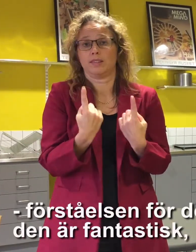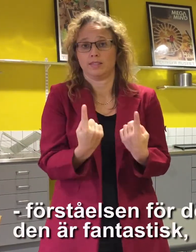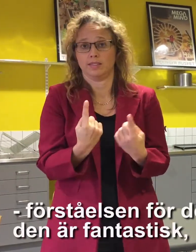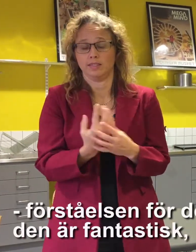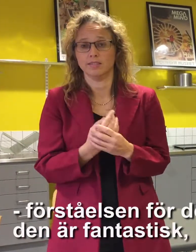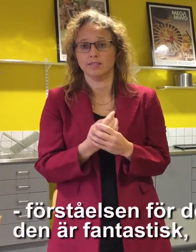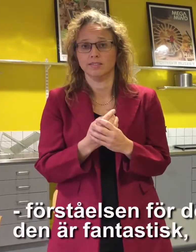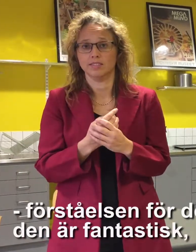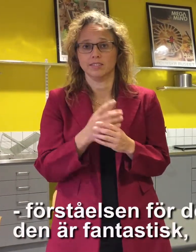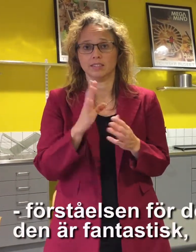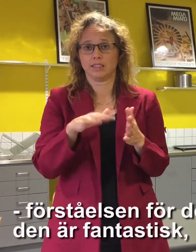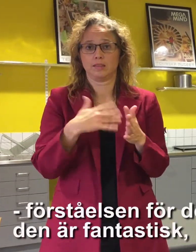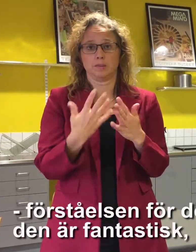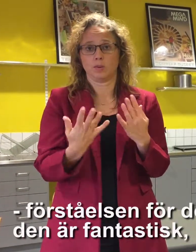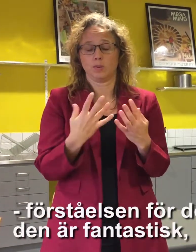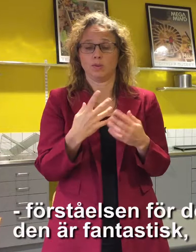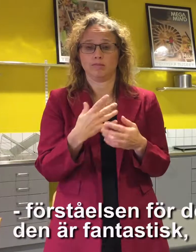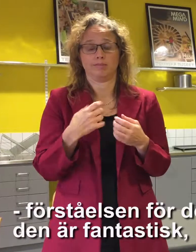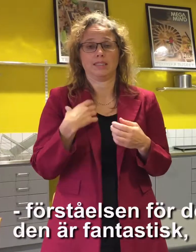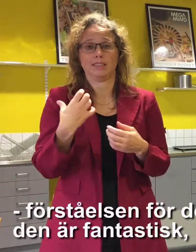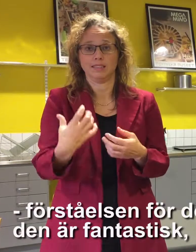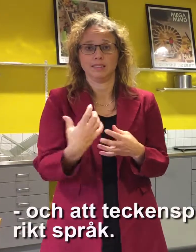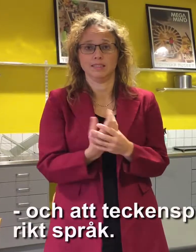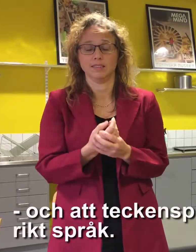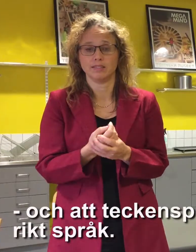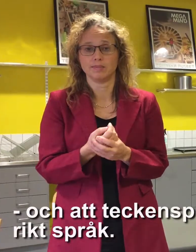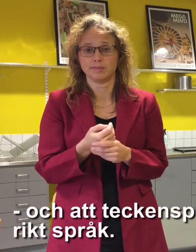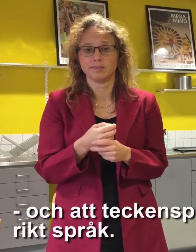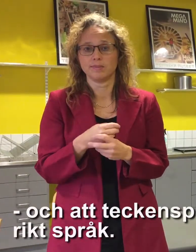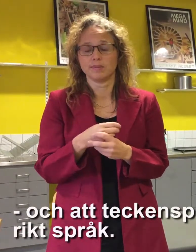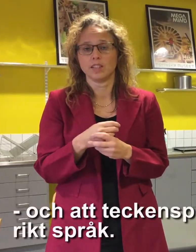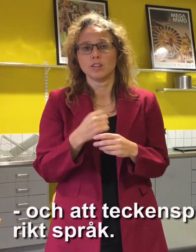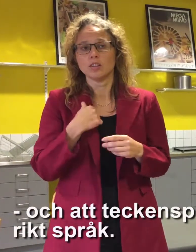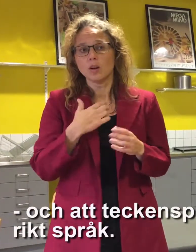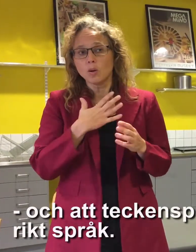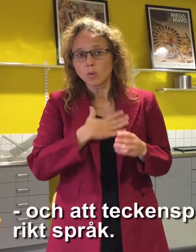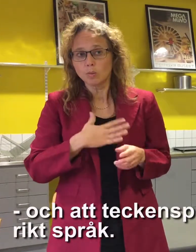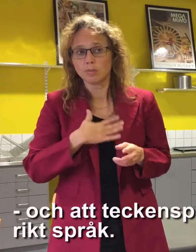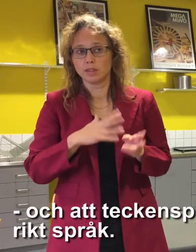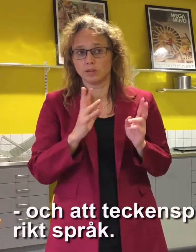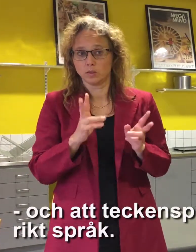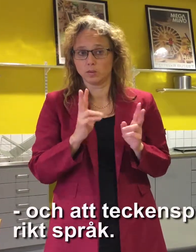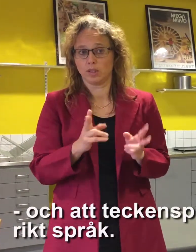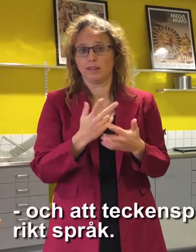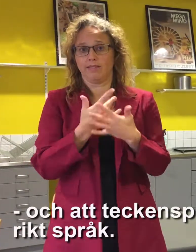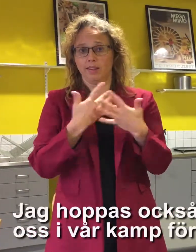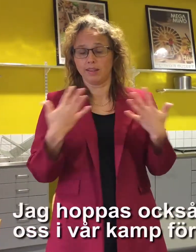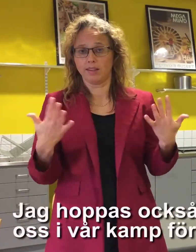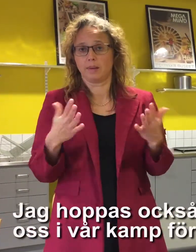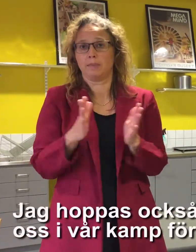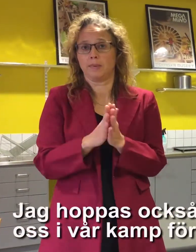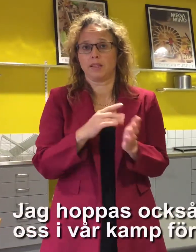Förståelsen för dövas kultur och att den är fantastisk och att teckenspråket är ett väldigt rikt språk. Jag hoppas också